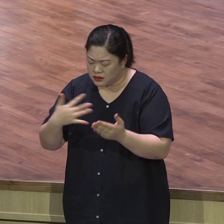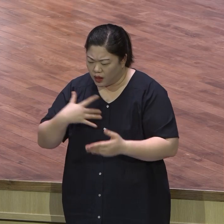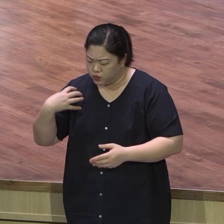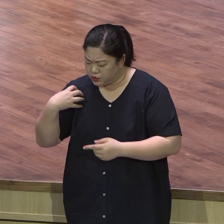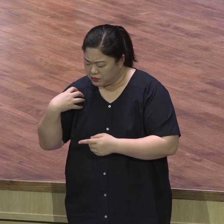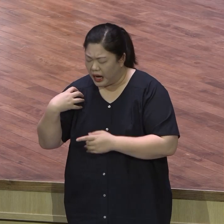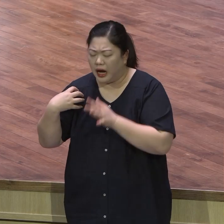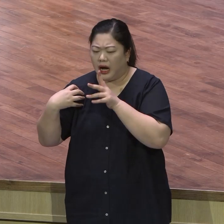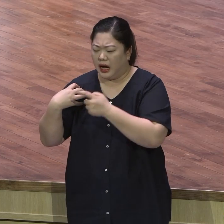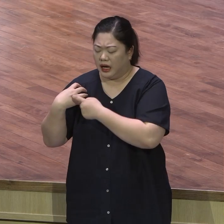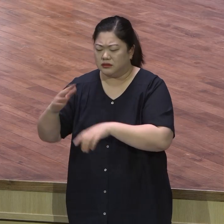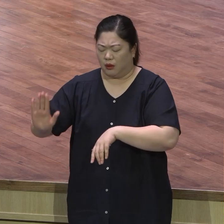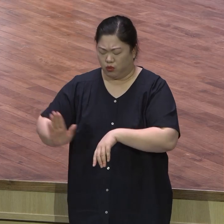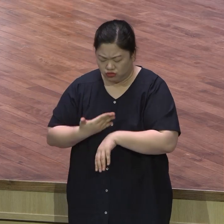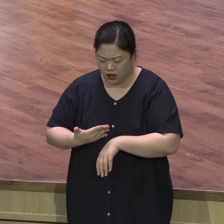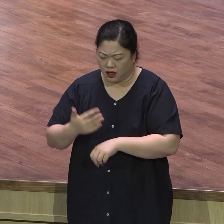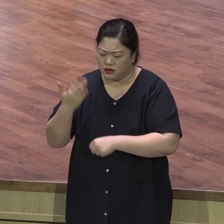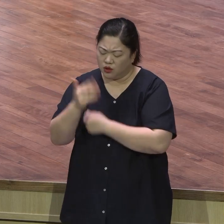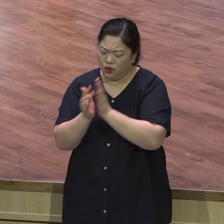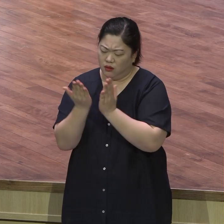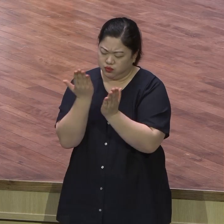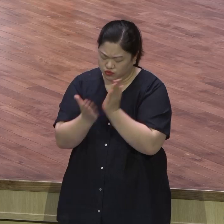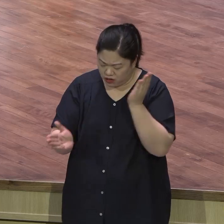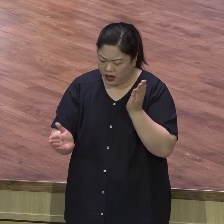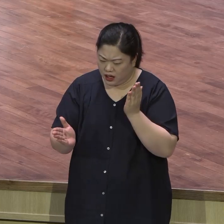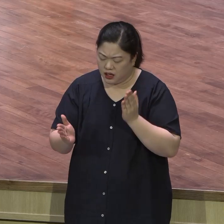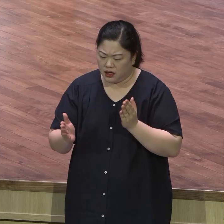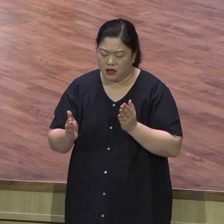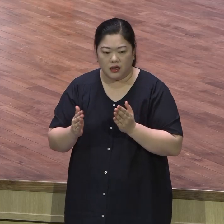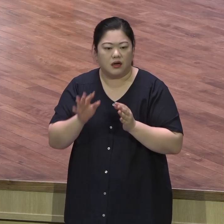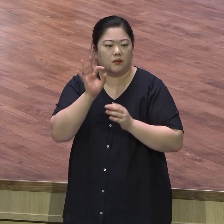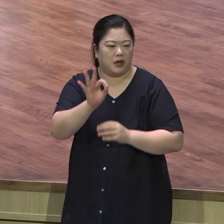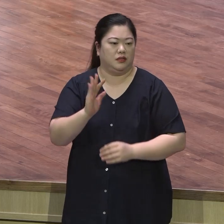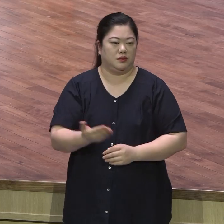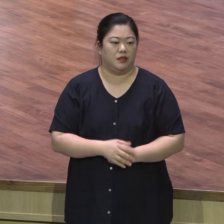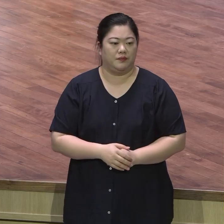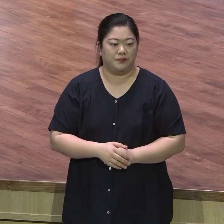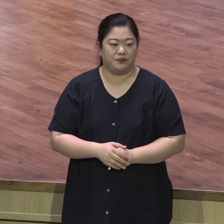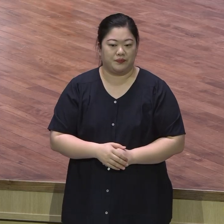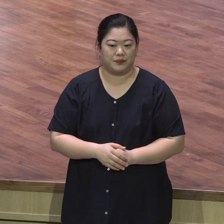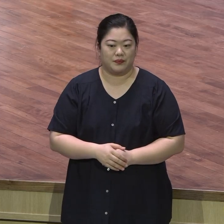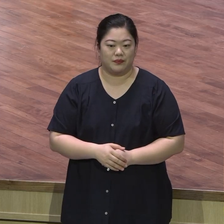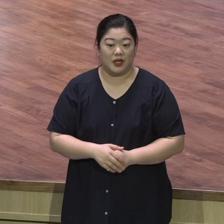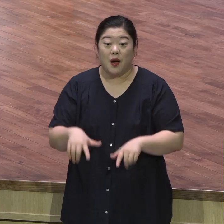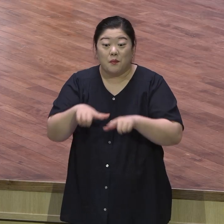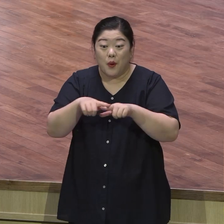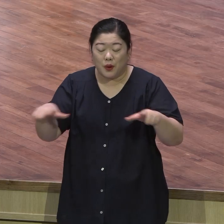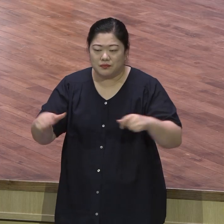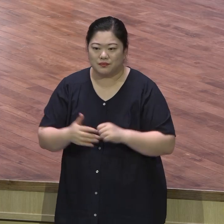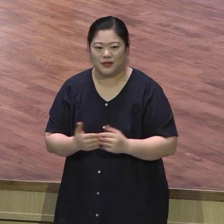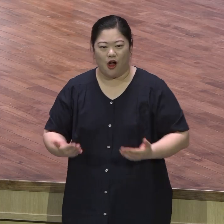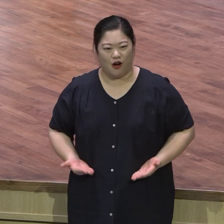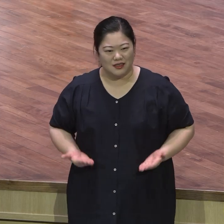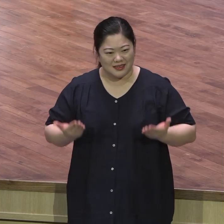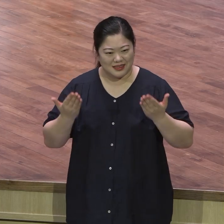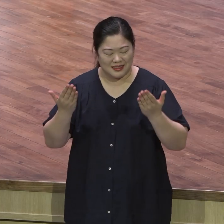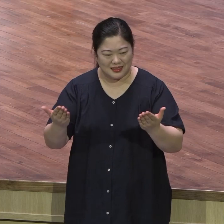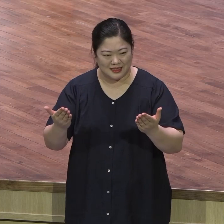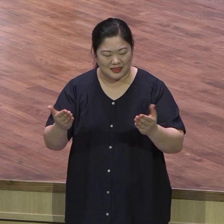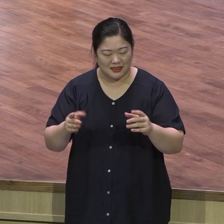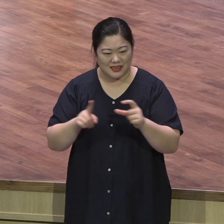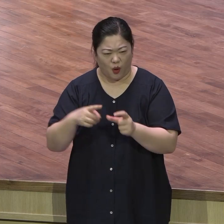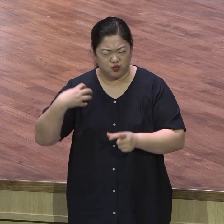많은 분들이 헌신에 대해서 부담을 왜 갖느냐 헌신 좀 하시오. 헌신할 수밖에